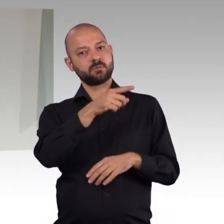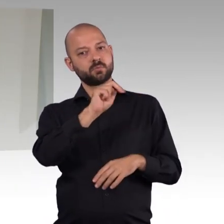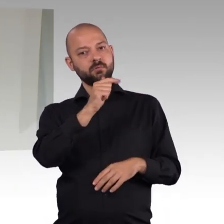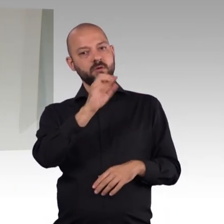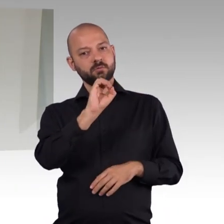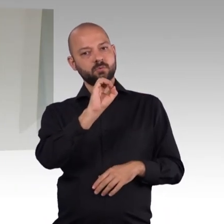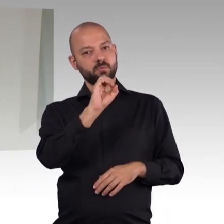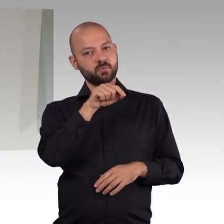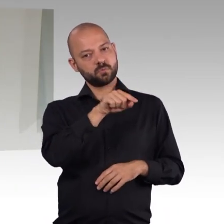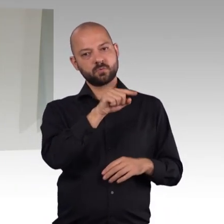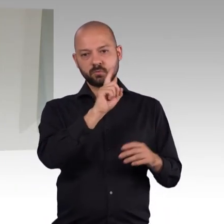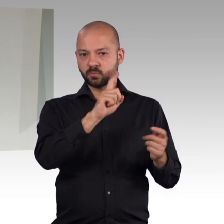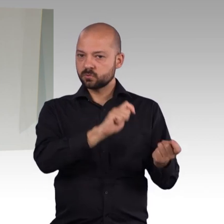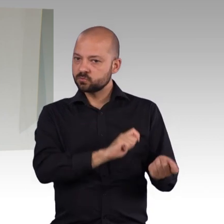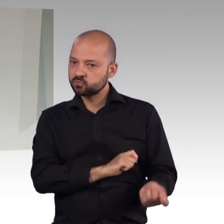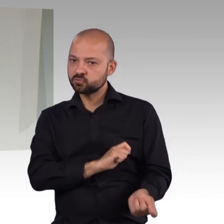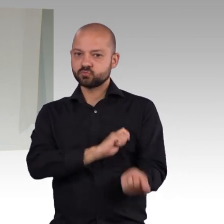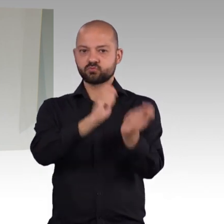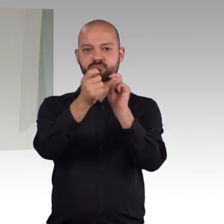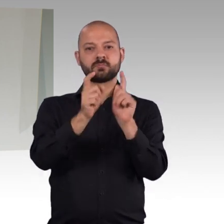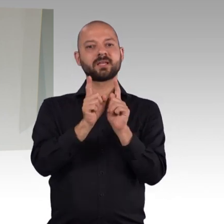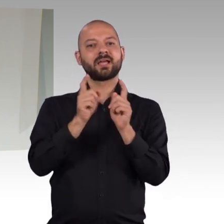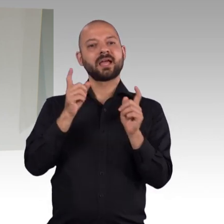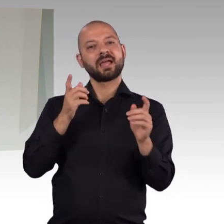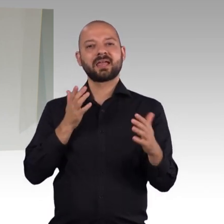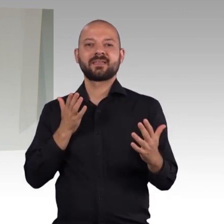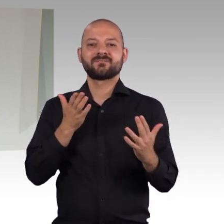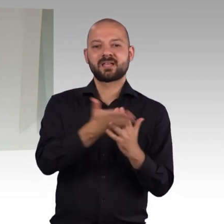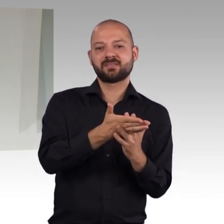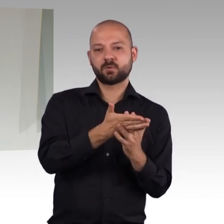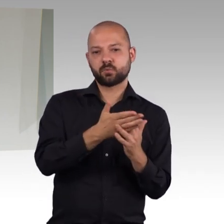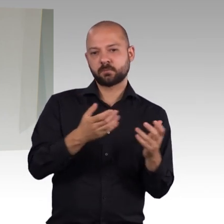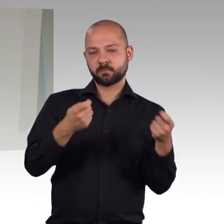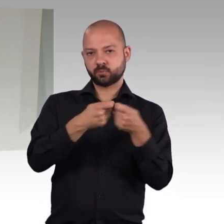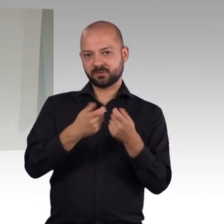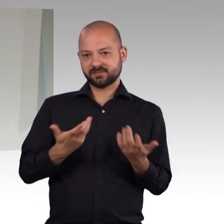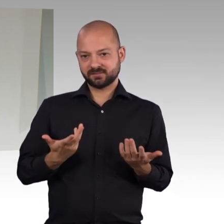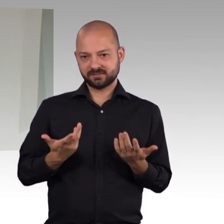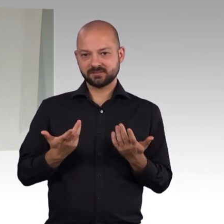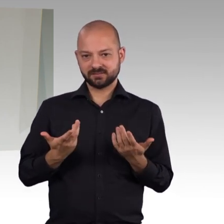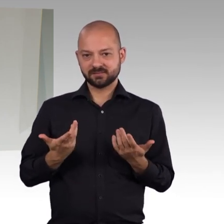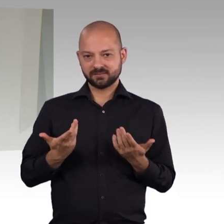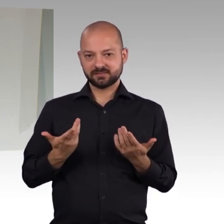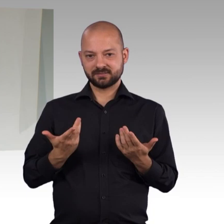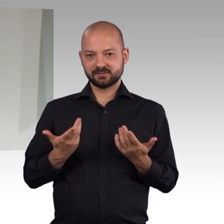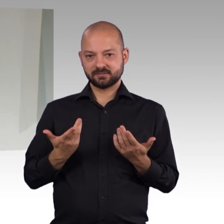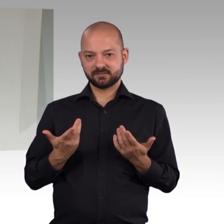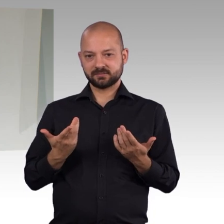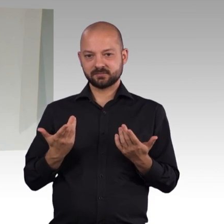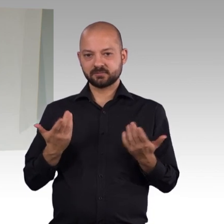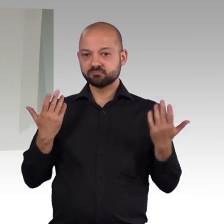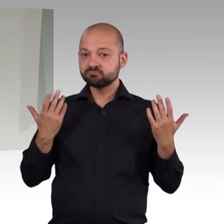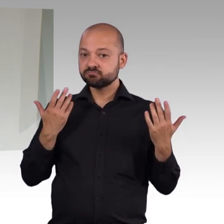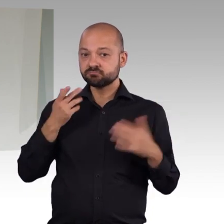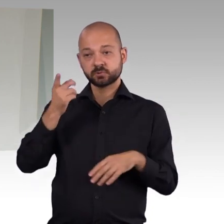Sie insbesondere bei der Frage der Aufrüstung. Aber falls Ihnen das noch niemand gesagt hat, nicht wer die höchste Zahl fordert, macht